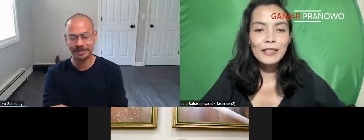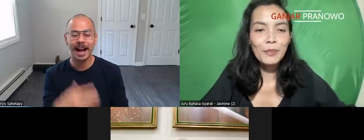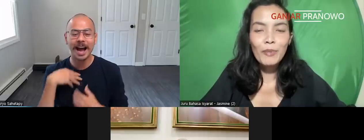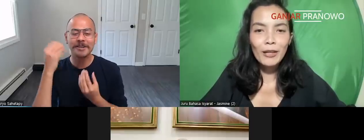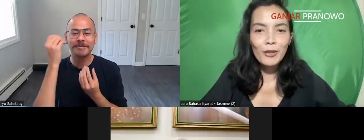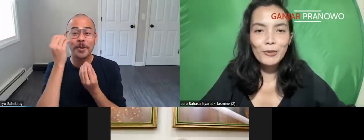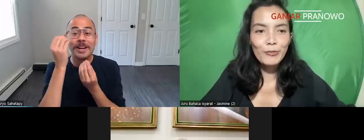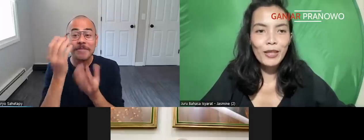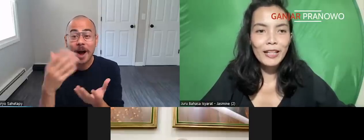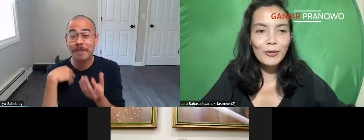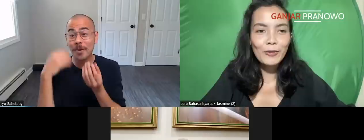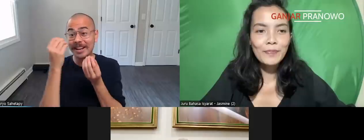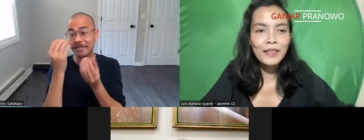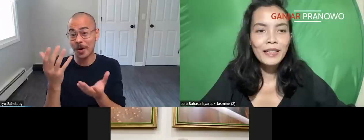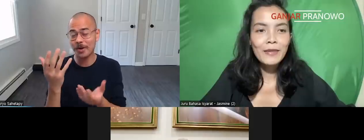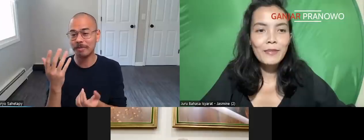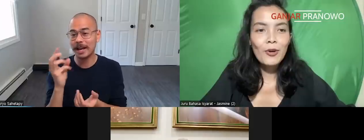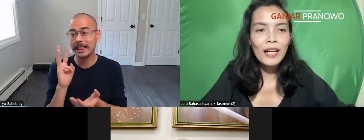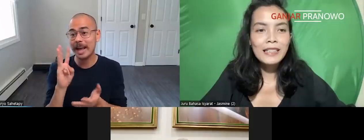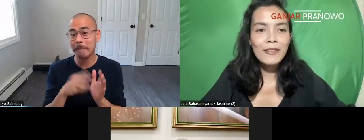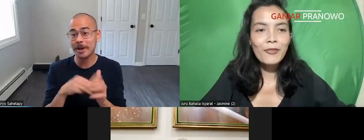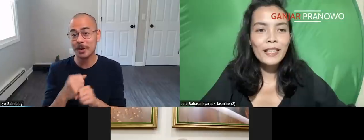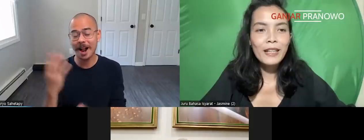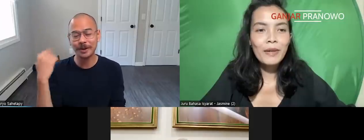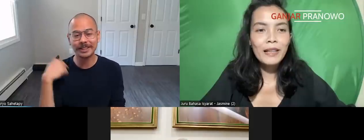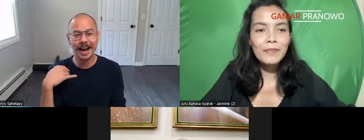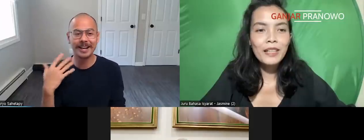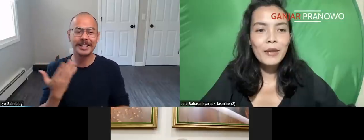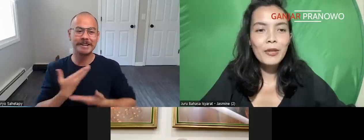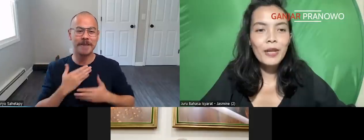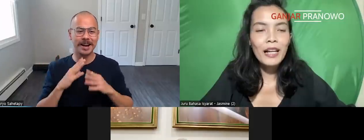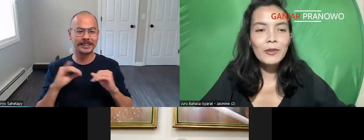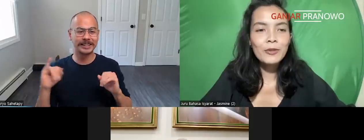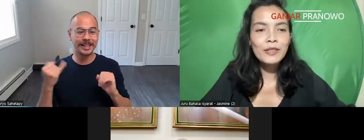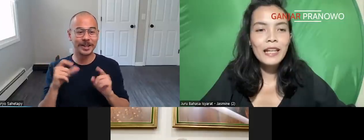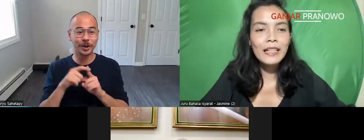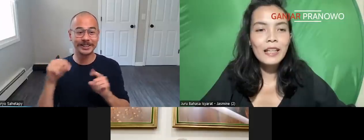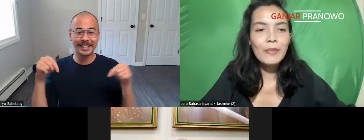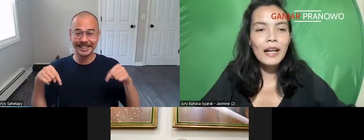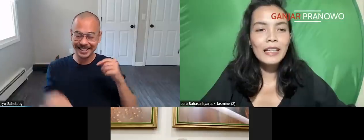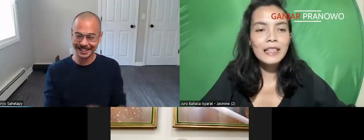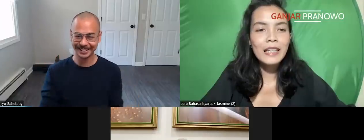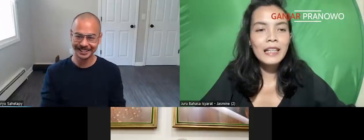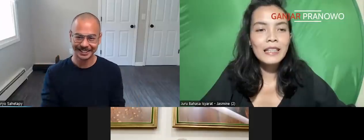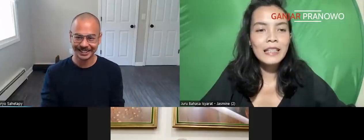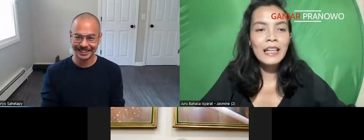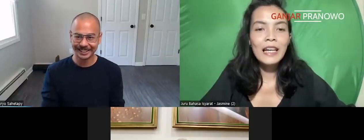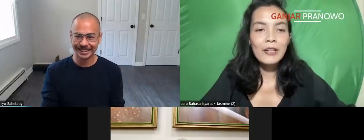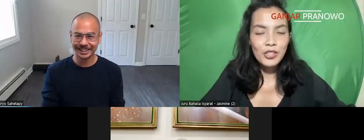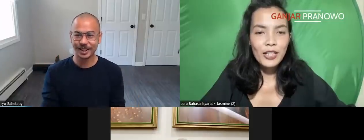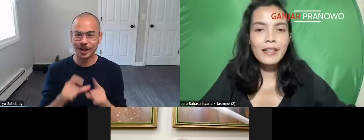udah cepat banget waktu berputar itu mau kasih info dikit Pak 3 minggu yang lalu saya diterima kerja